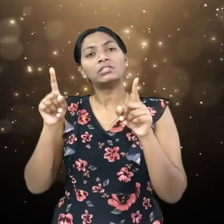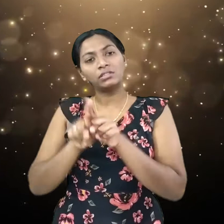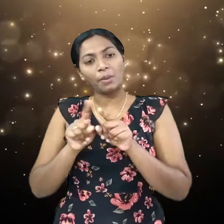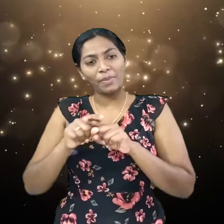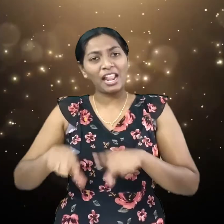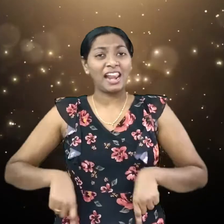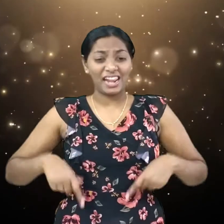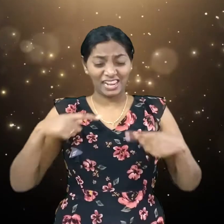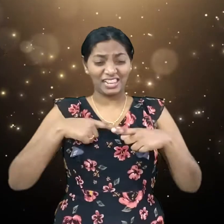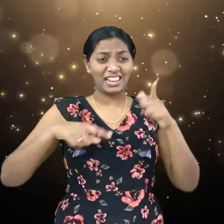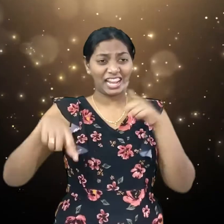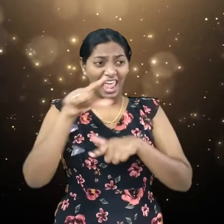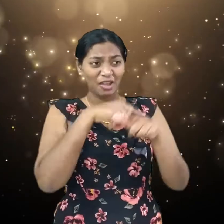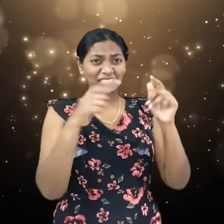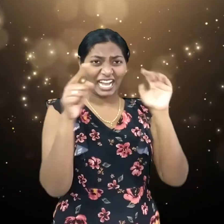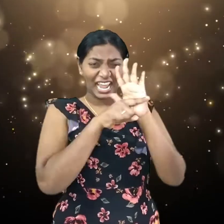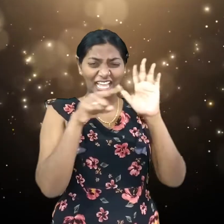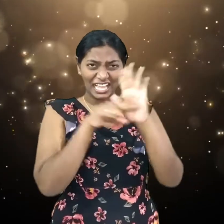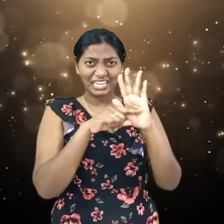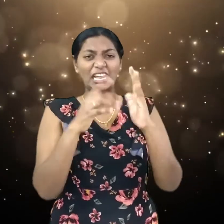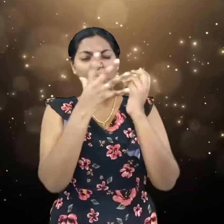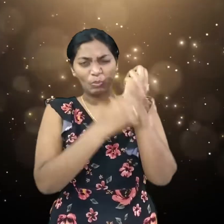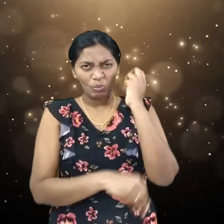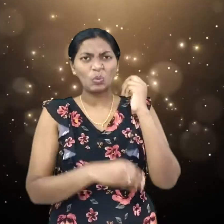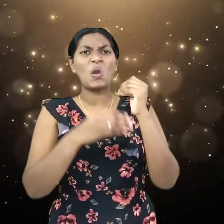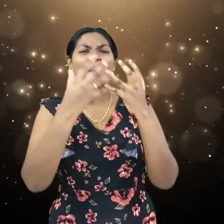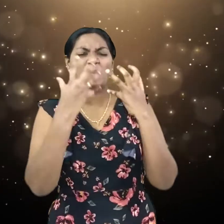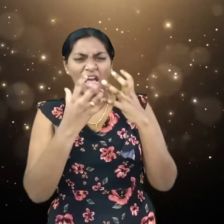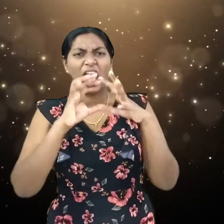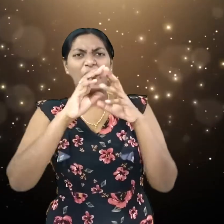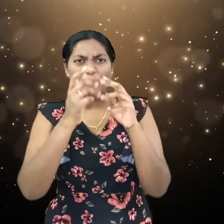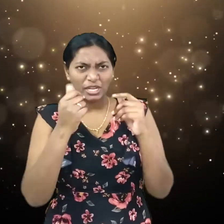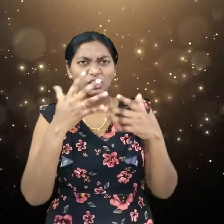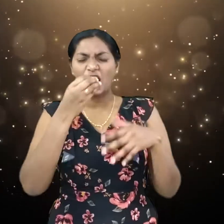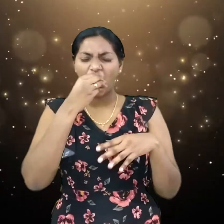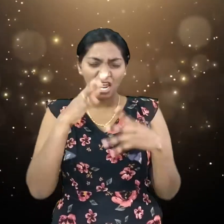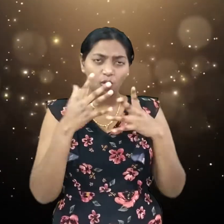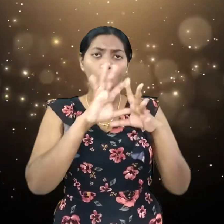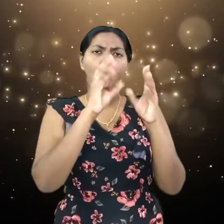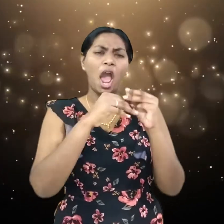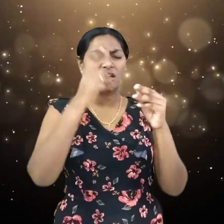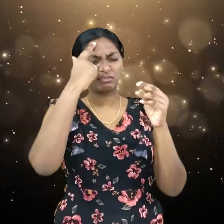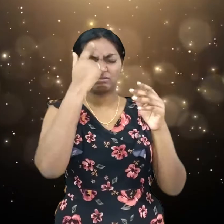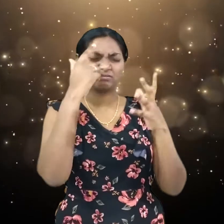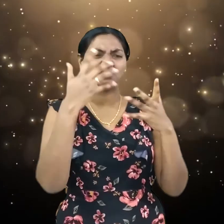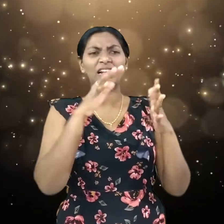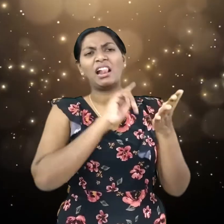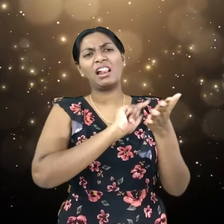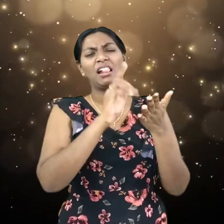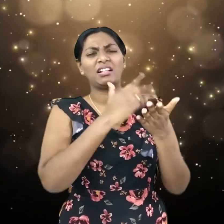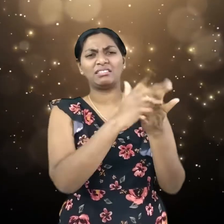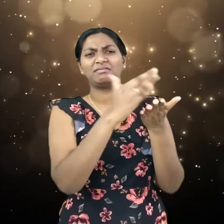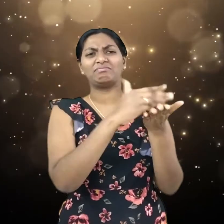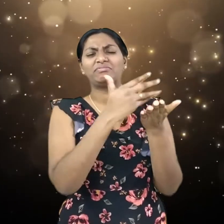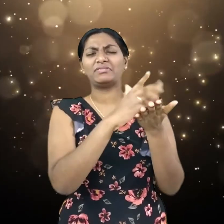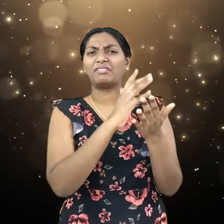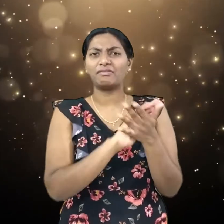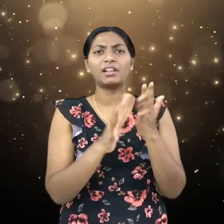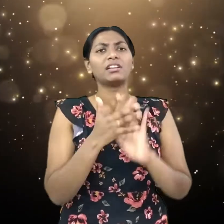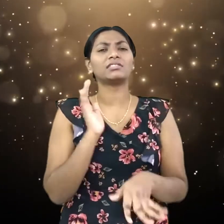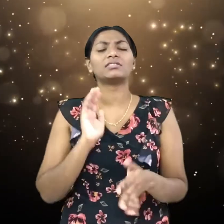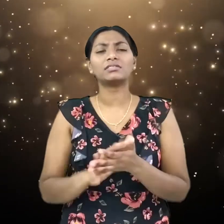भाषाएं मैंने अपनी जिंदगी से काट दी, मुझे नहीं समझ में आता कि मैं सफल कैसे नहीं हो सकता। प्रेज द